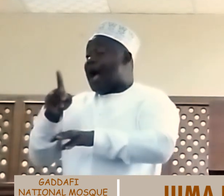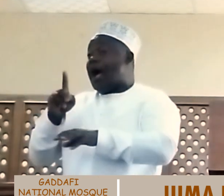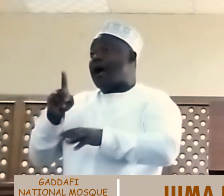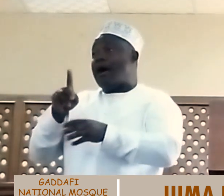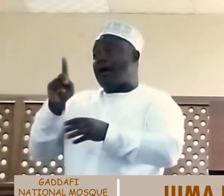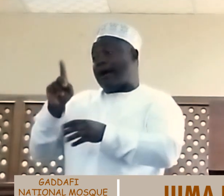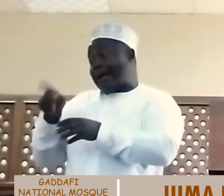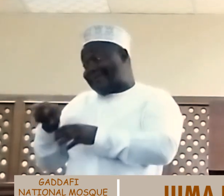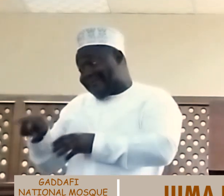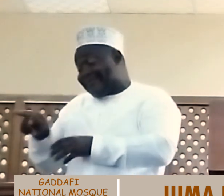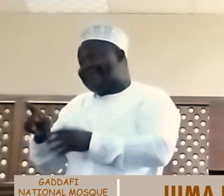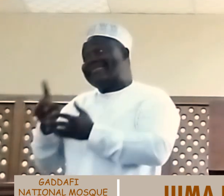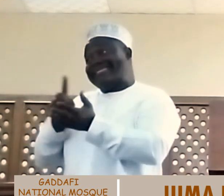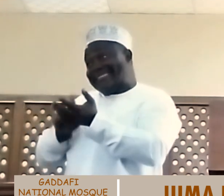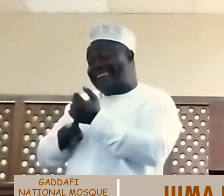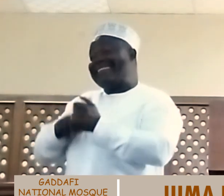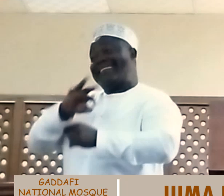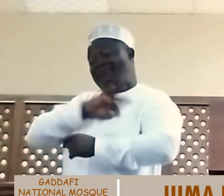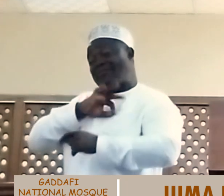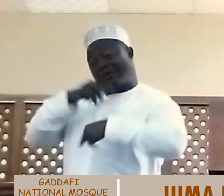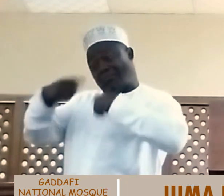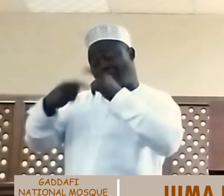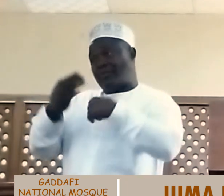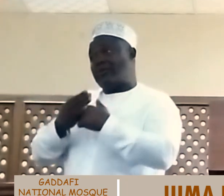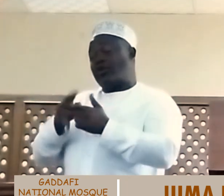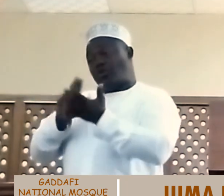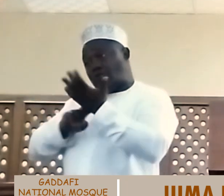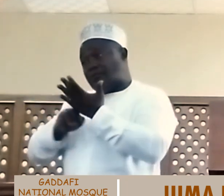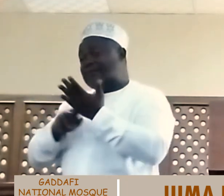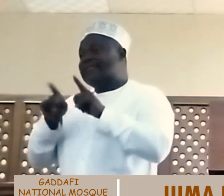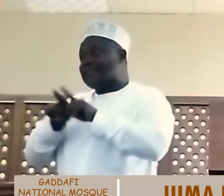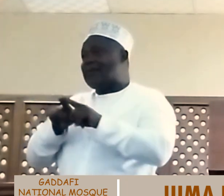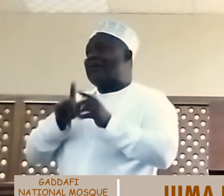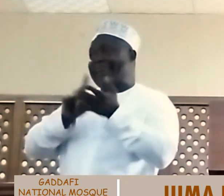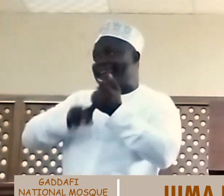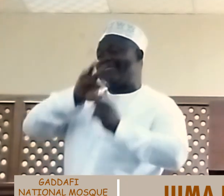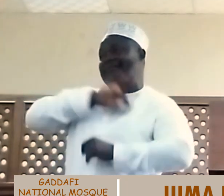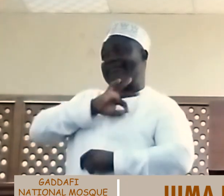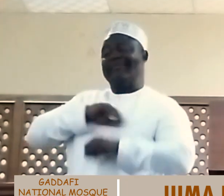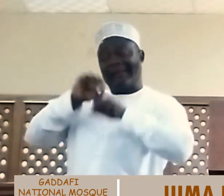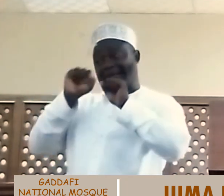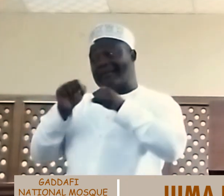eri abantu, oli wa mugaso gye bali ng'ate bw'ofuna n'empeera.